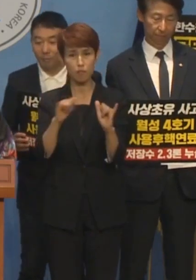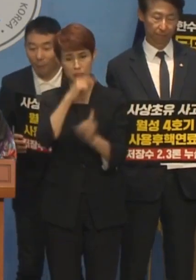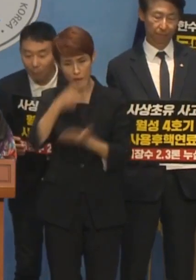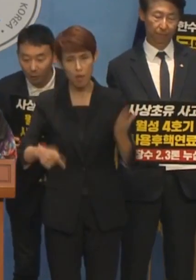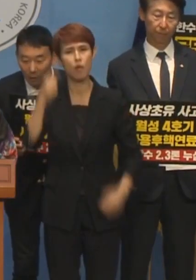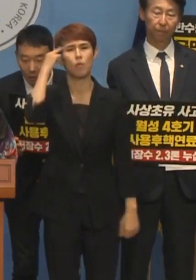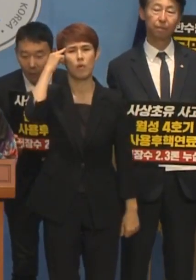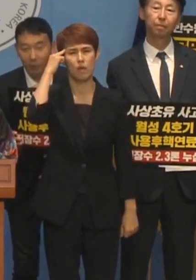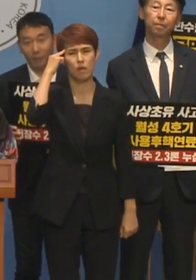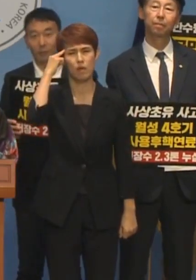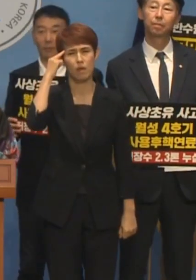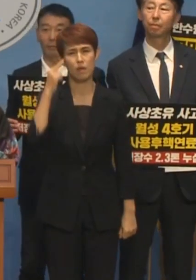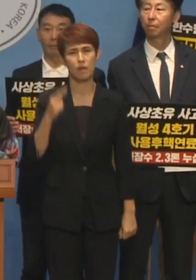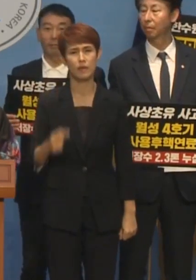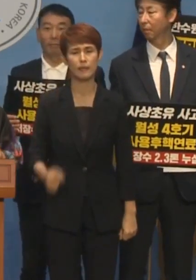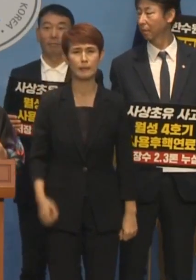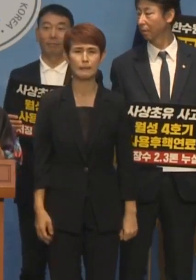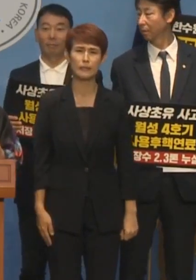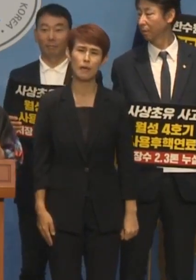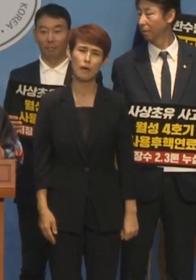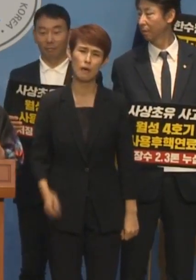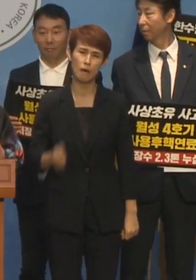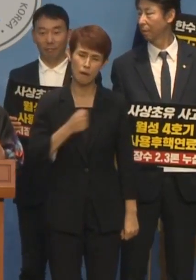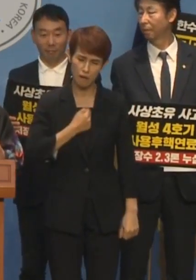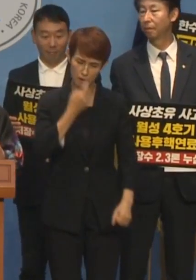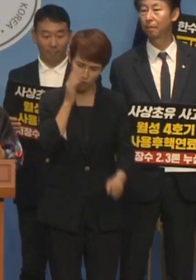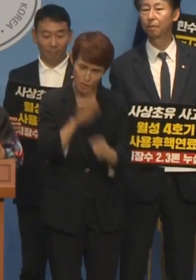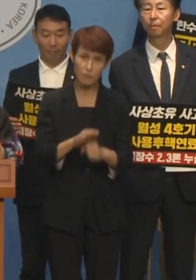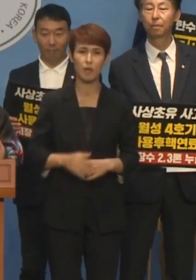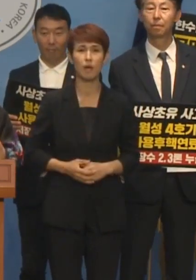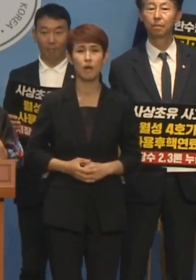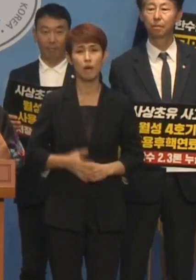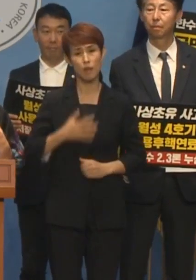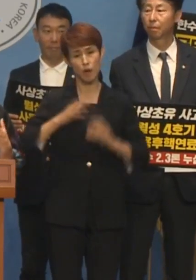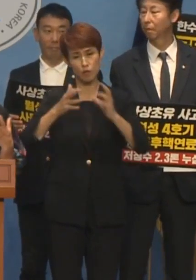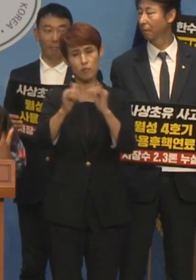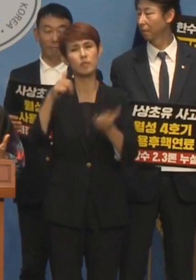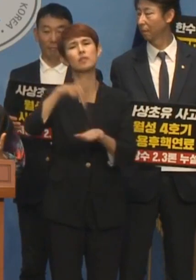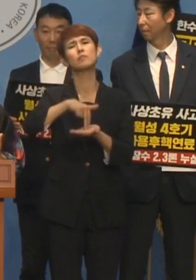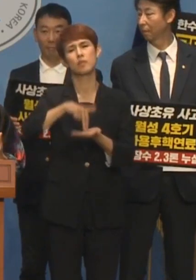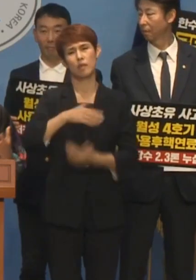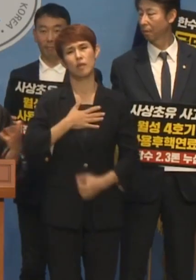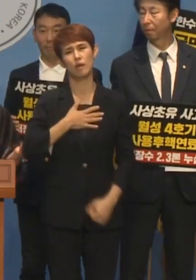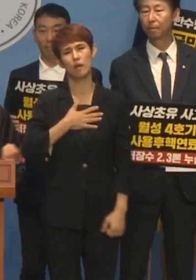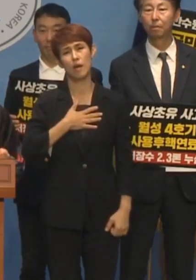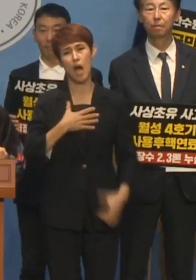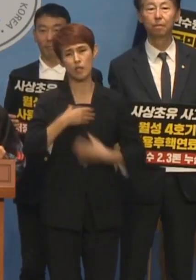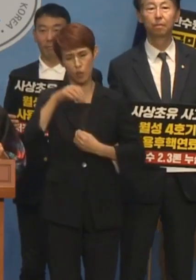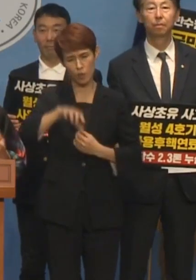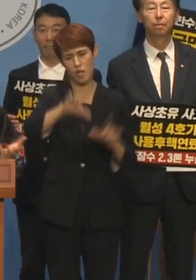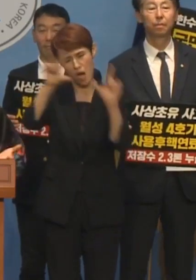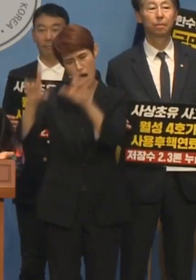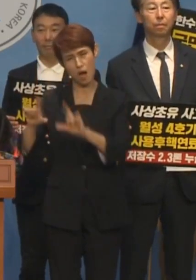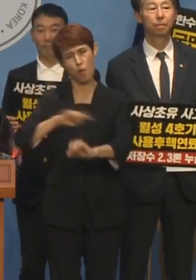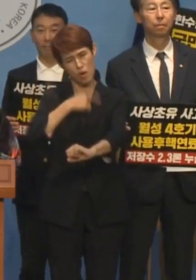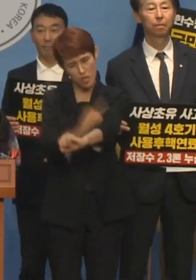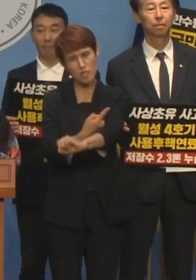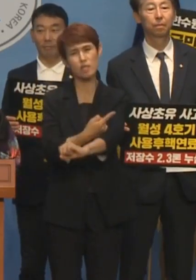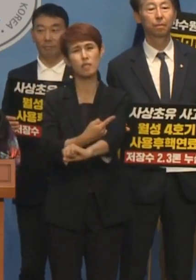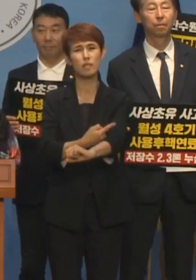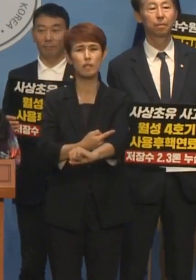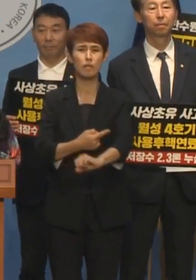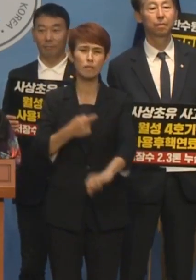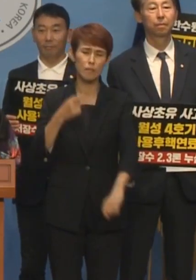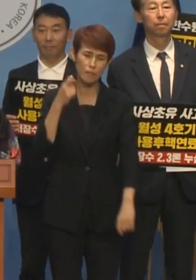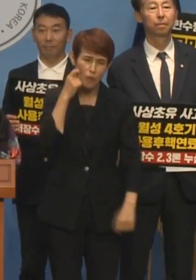됩니까? 이게 너무 억울합니다. 우리는 대한민국 국민으로서 정말 안전한 곳에 살 수 있는 권리도 가질 수